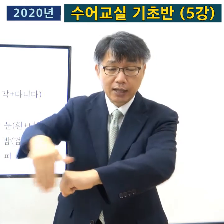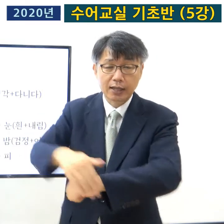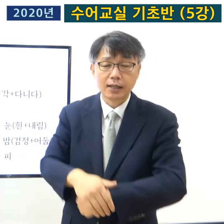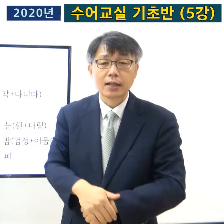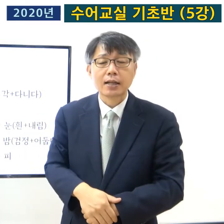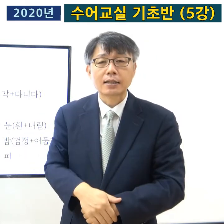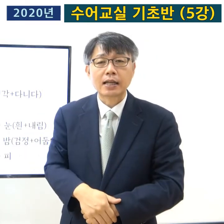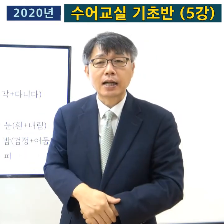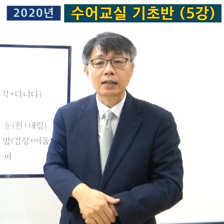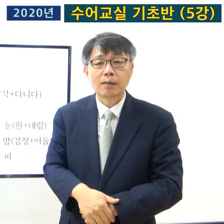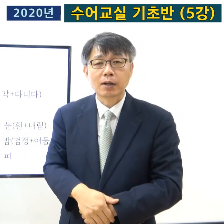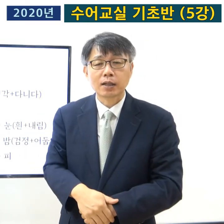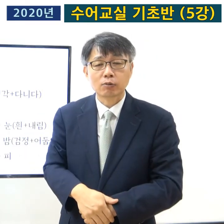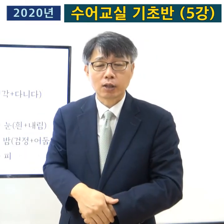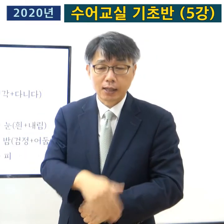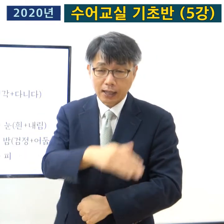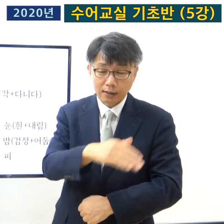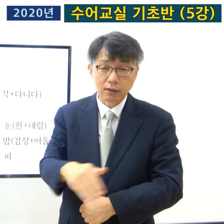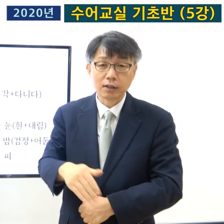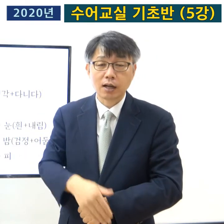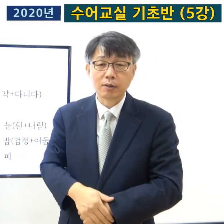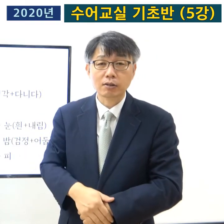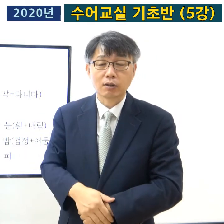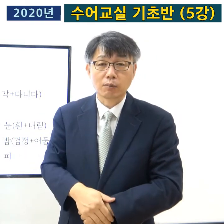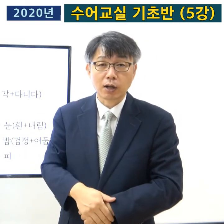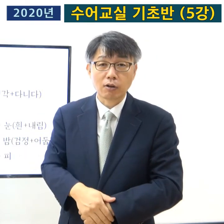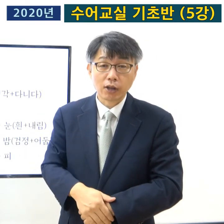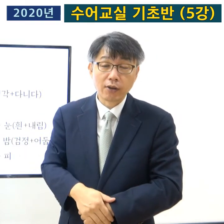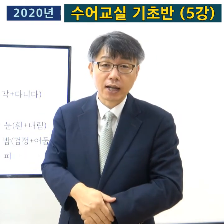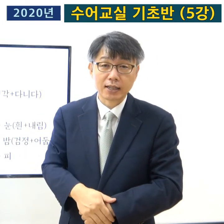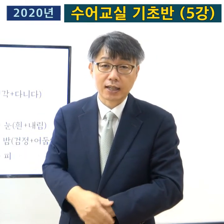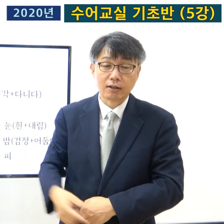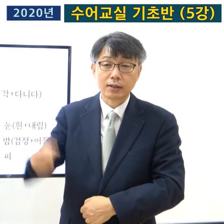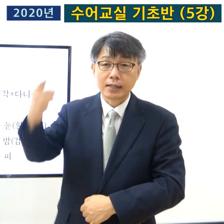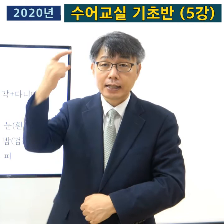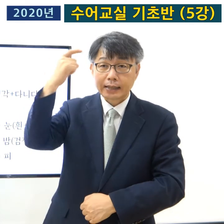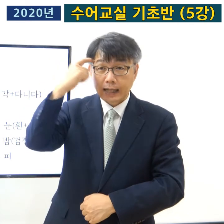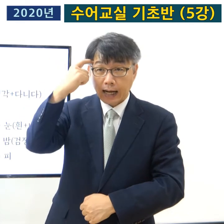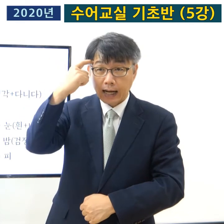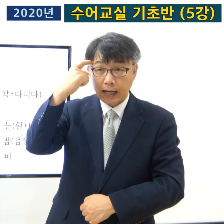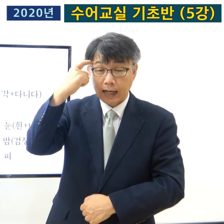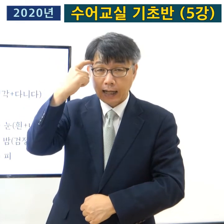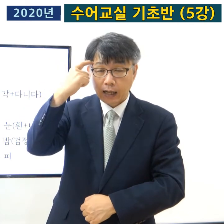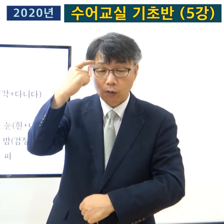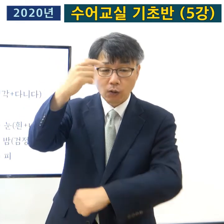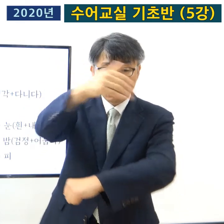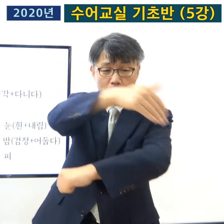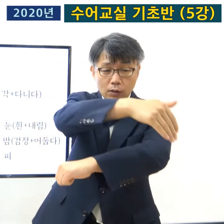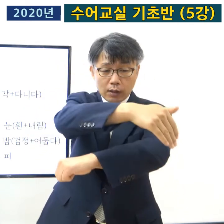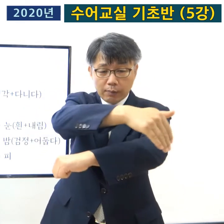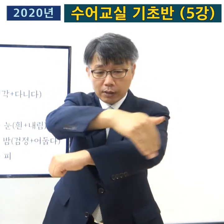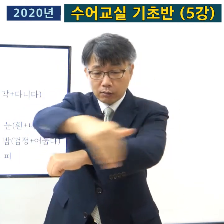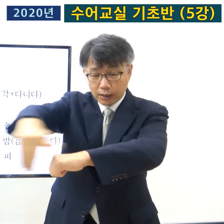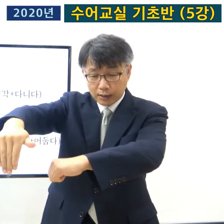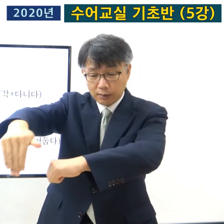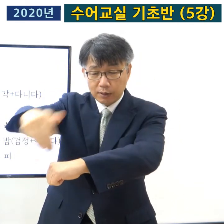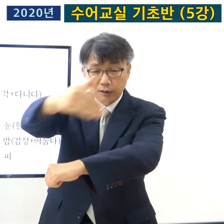다닌다인데 생각을 한 방향으로 이렇게 딱 정리를 하면 뭘까요? 계획하잖아요. 생각하고 한 방향으로 딱 정리하면